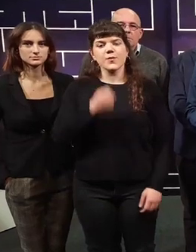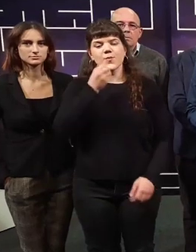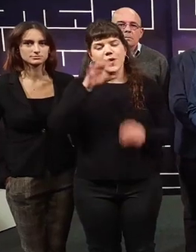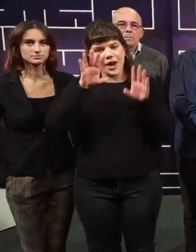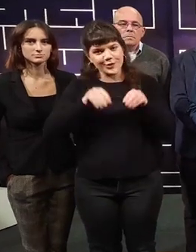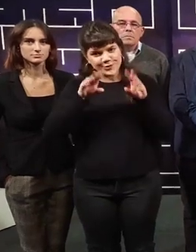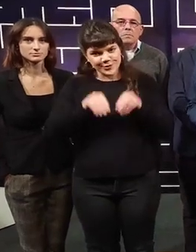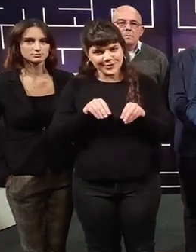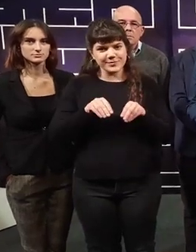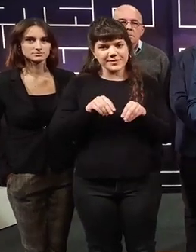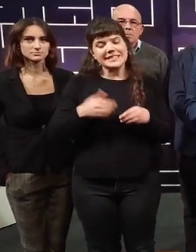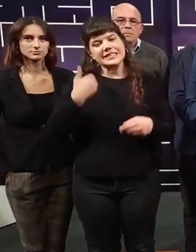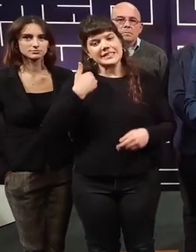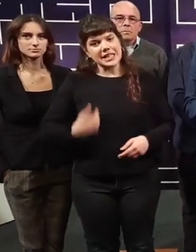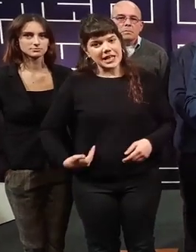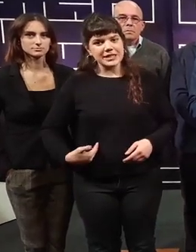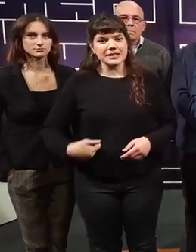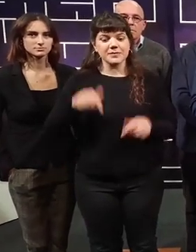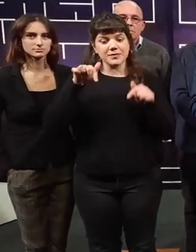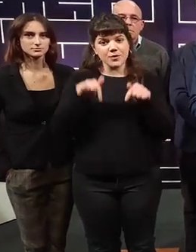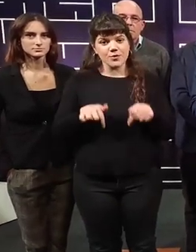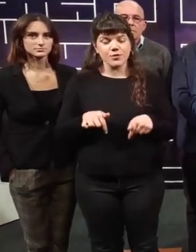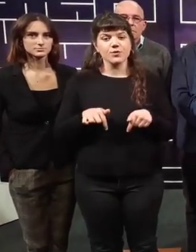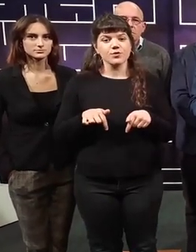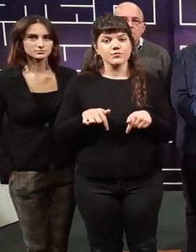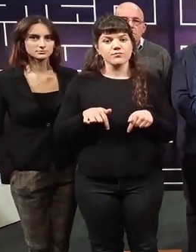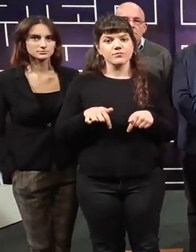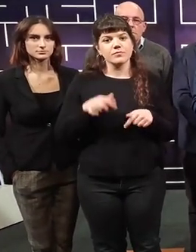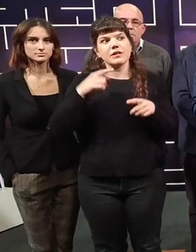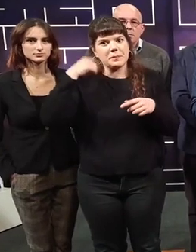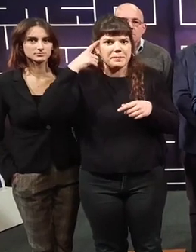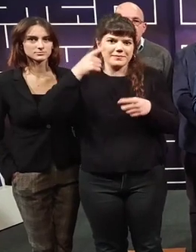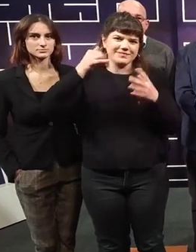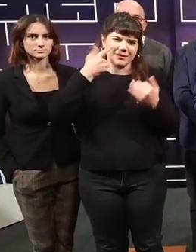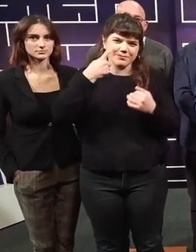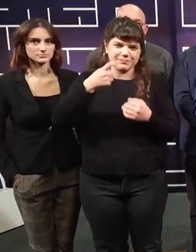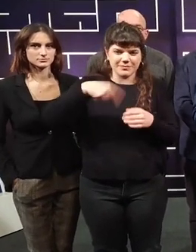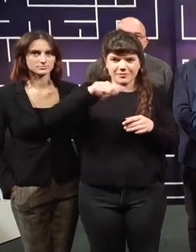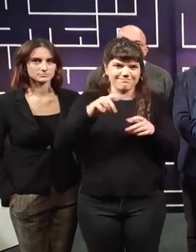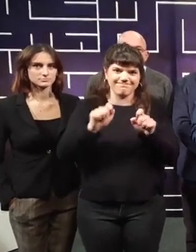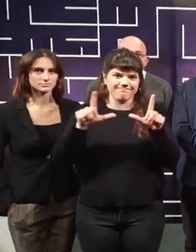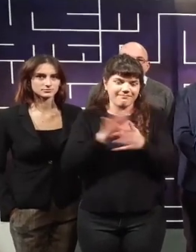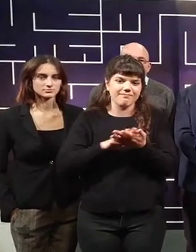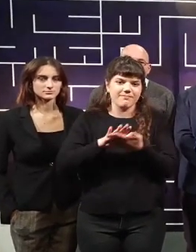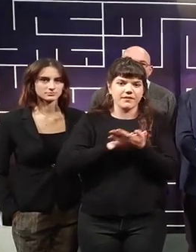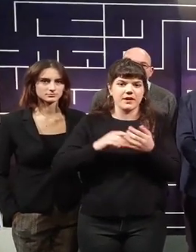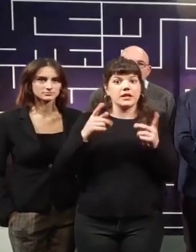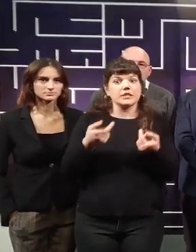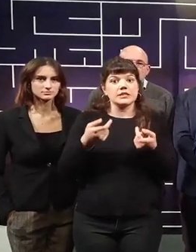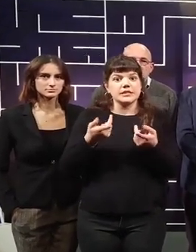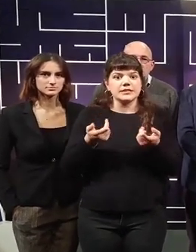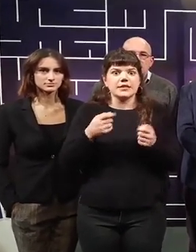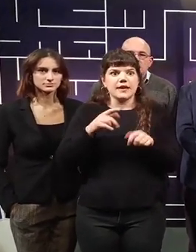muy buenas noches Lamentablemente en el día de hoy ustedes Supongo que ya se habrán dado cuenta estamos experimentando una cantidad